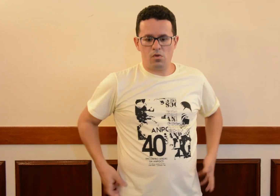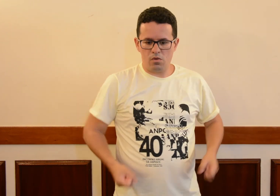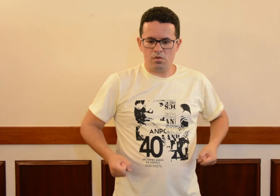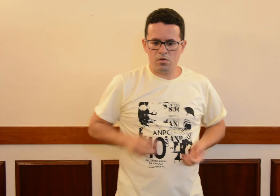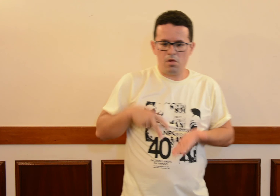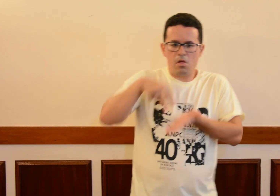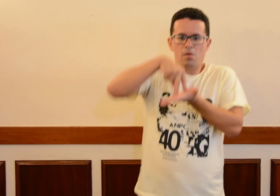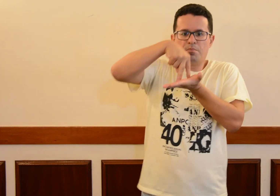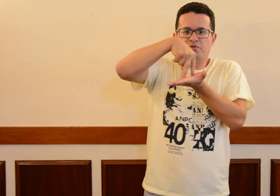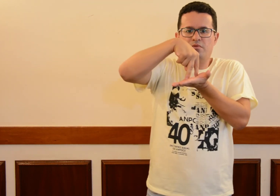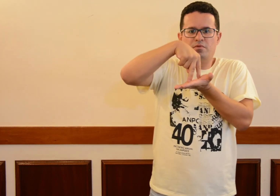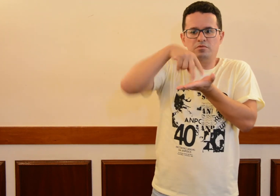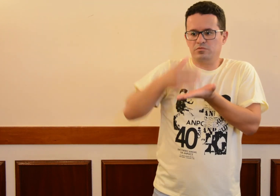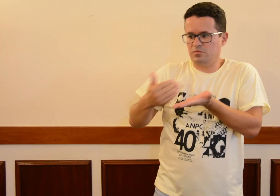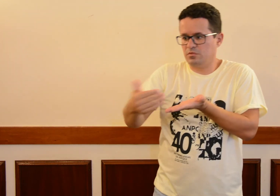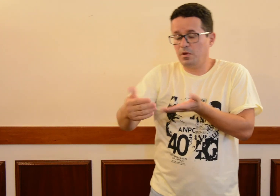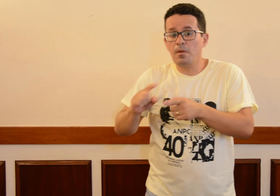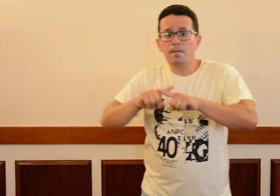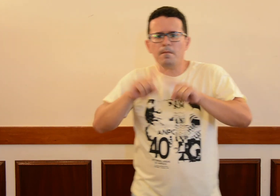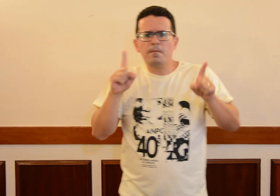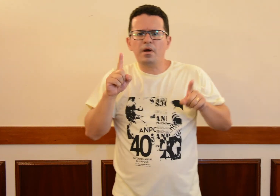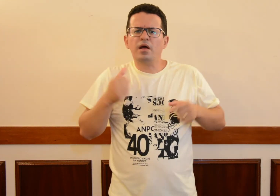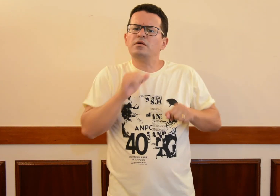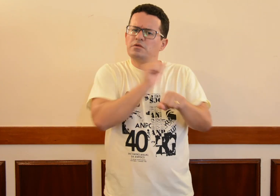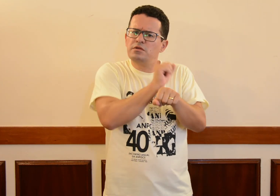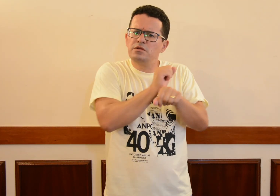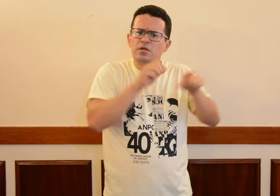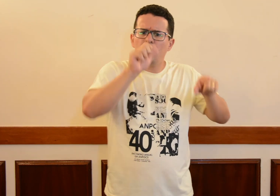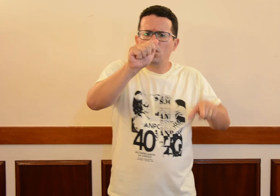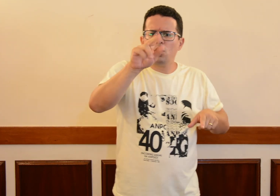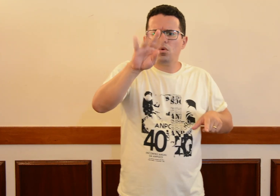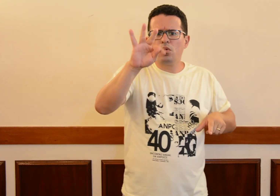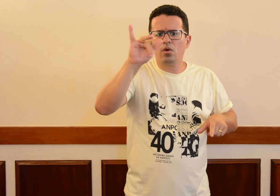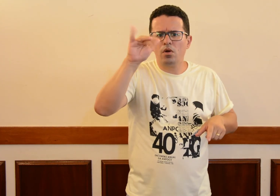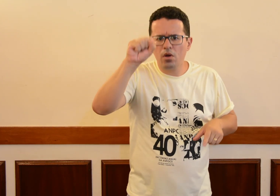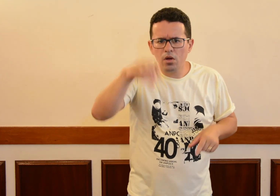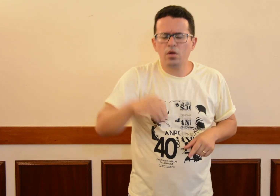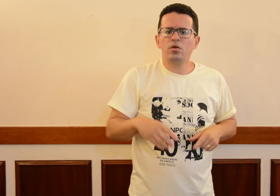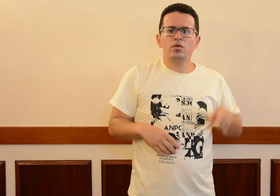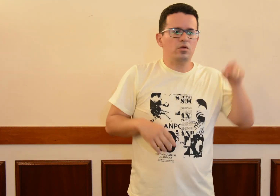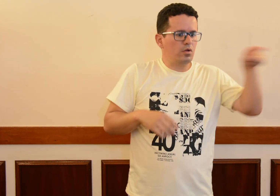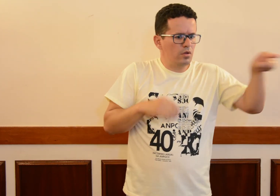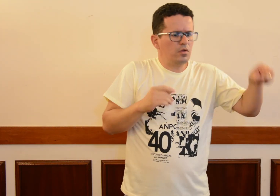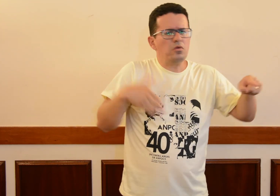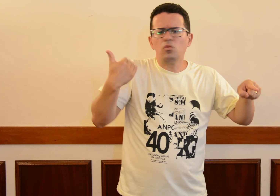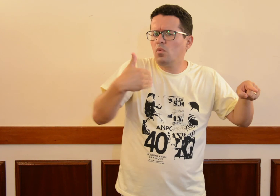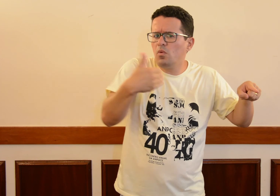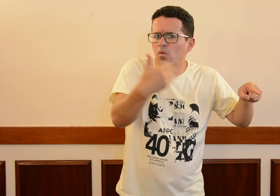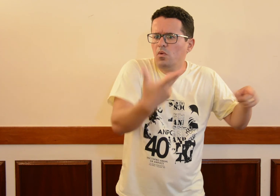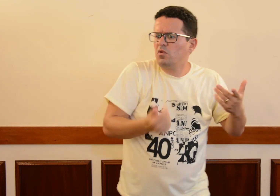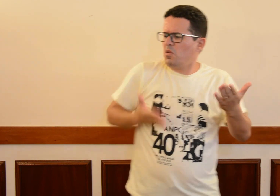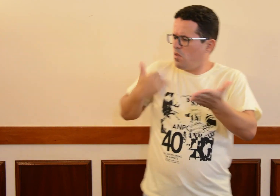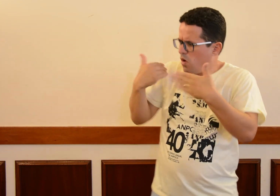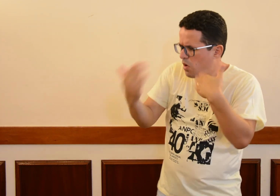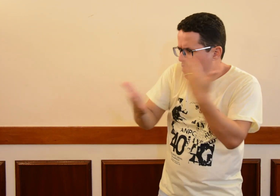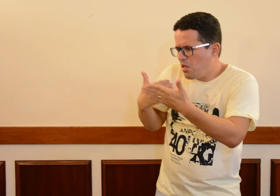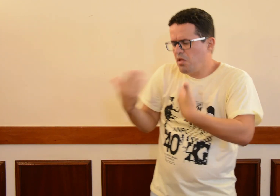algum tempo, mas esperam sim que pessoas com autismo, depois de algum tempo, estejam interagindo com os colegas, né, e tendo uma